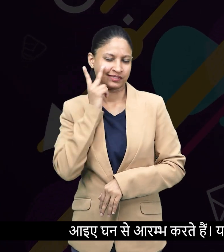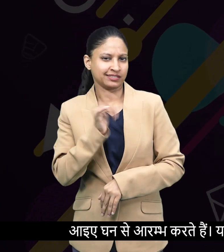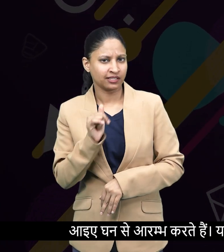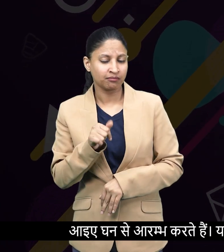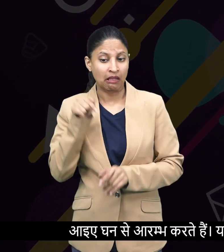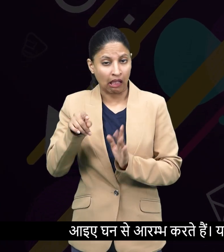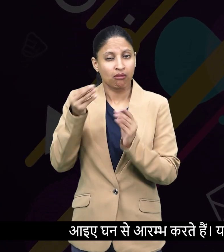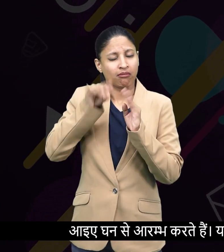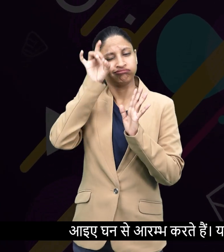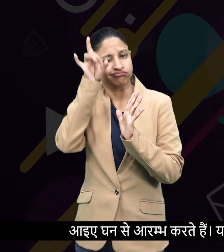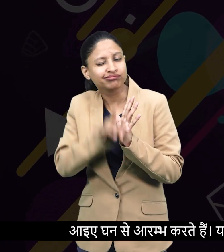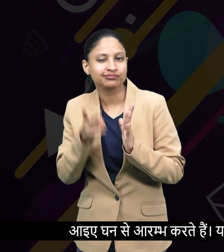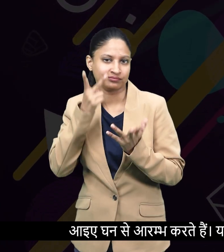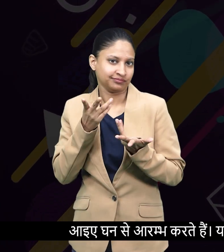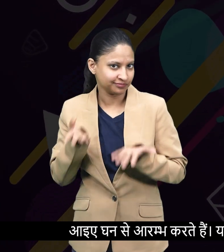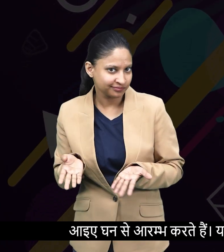जानें।